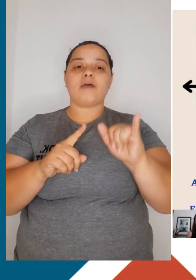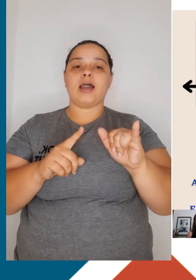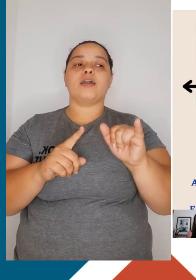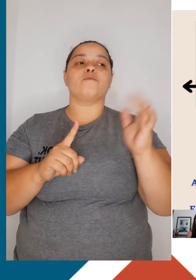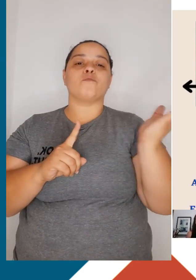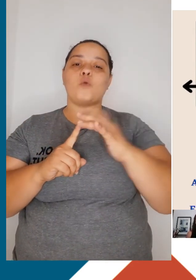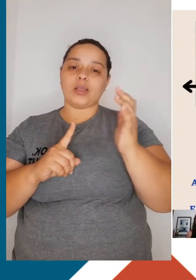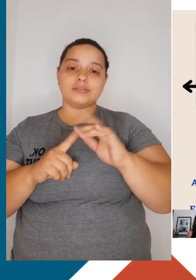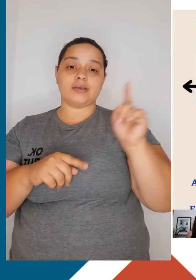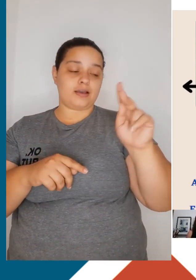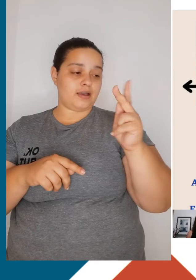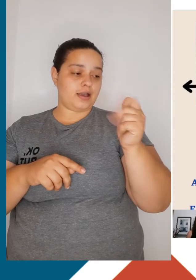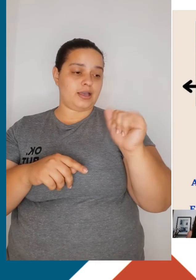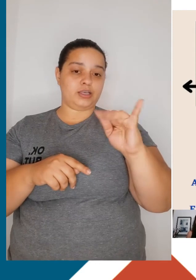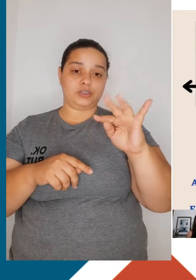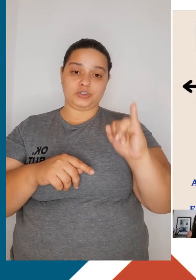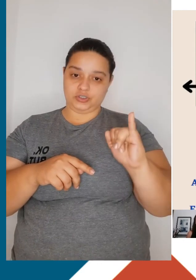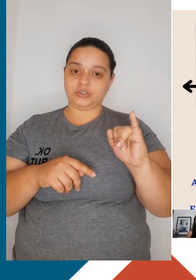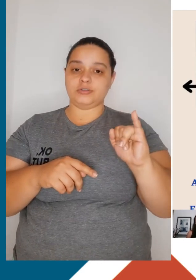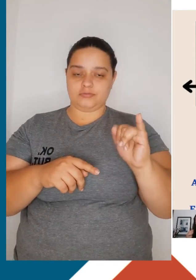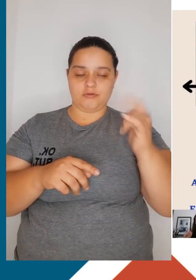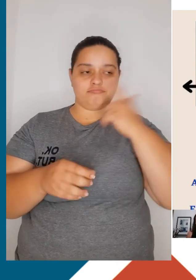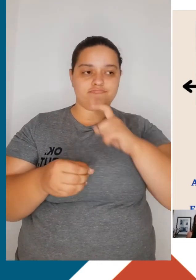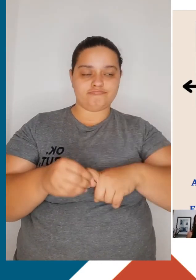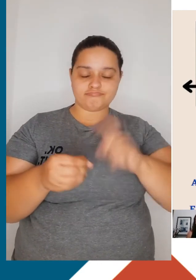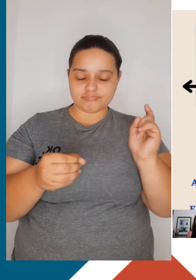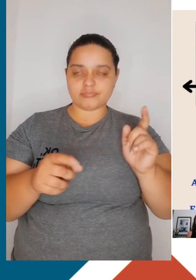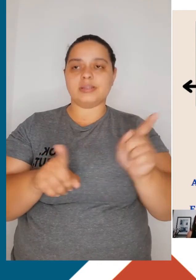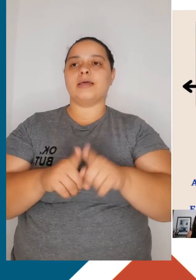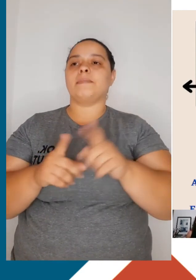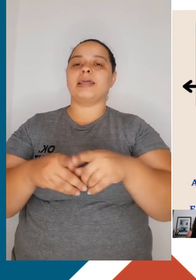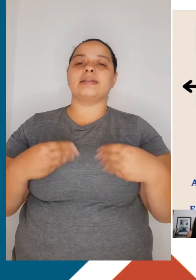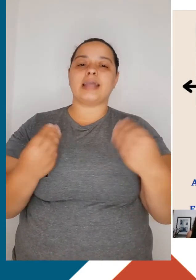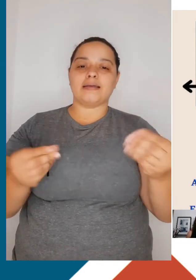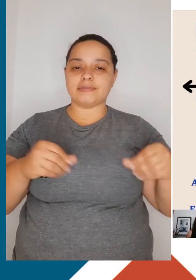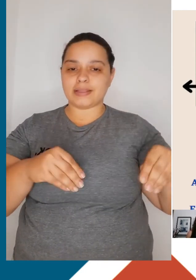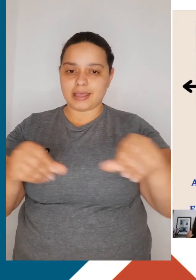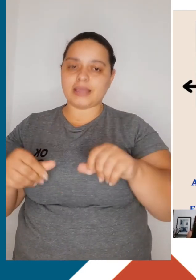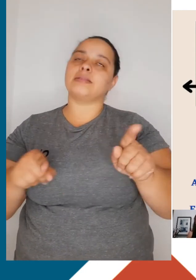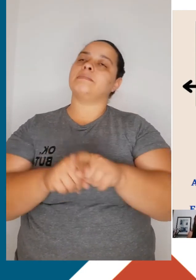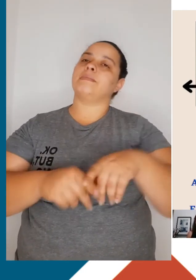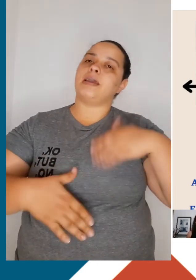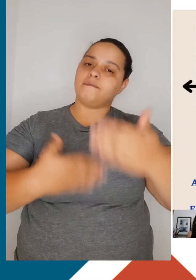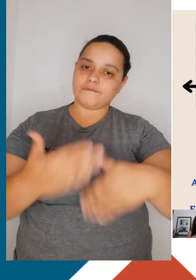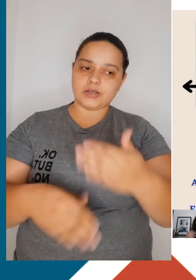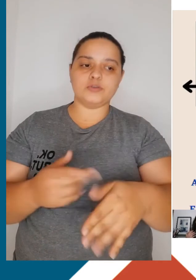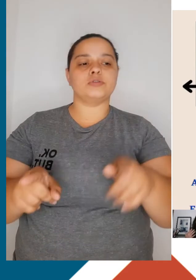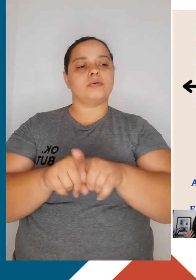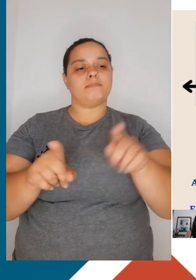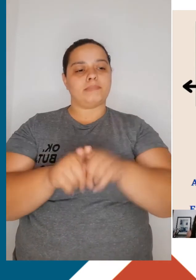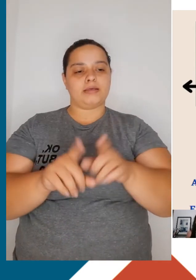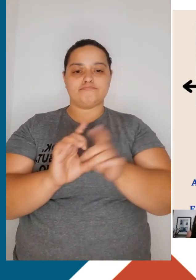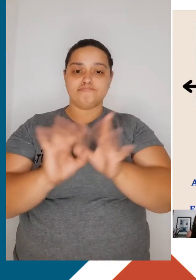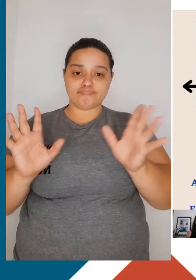independência do Haiti, que é uma colônia francesa aqui na América, distribuição de terras, avanço, né, e democratização do acesso ao